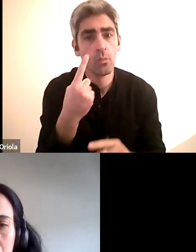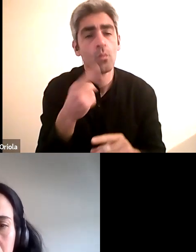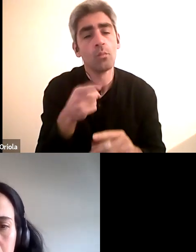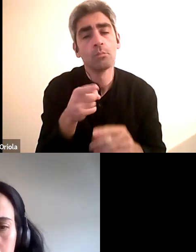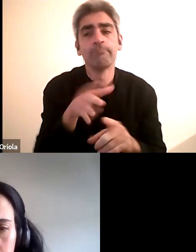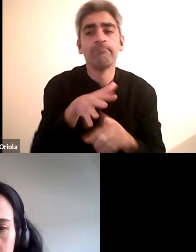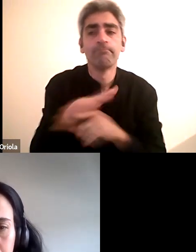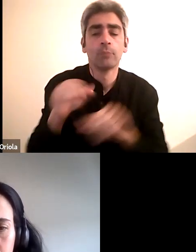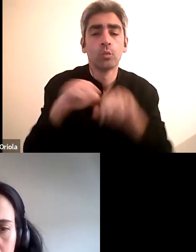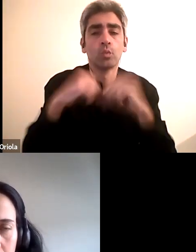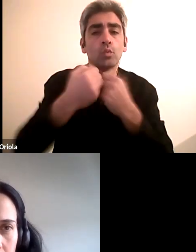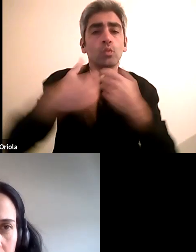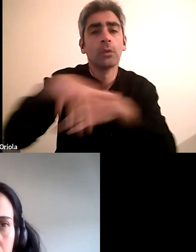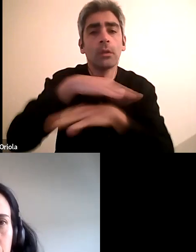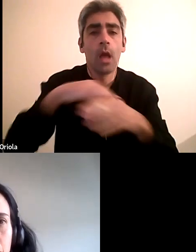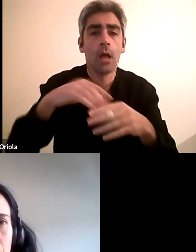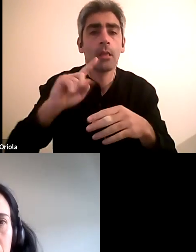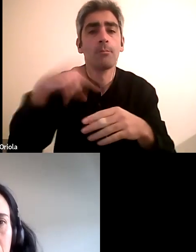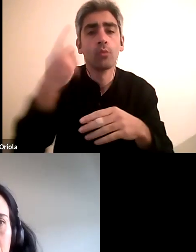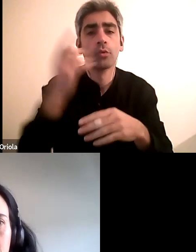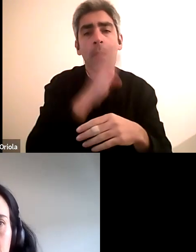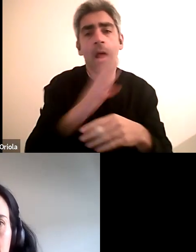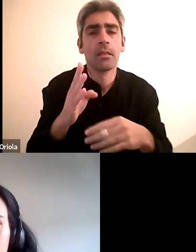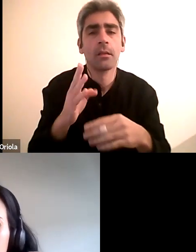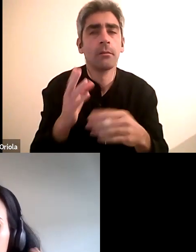sociedade que depois acabou por não ter.